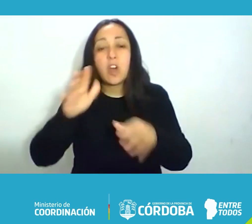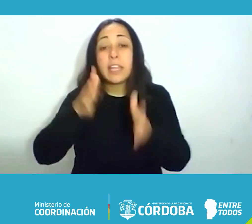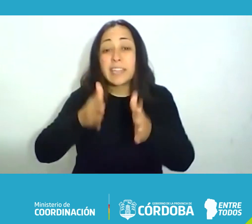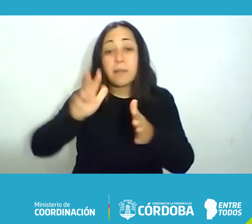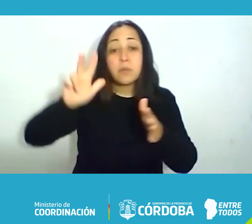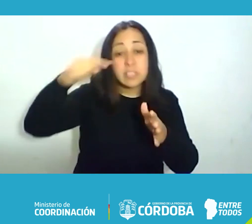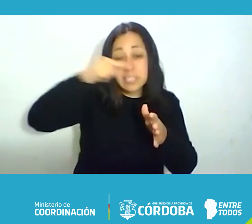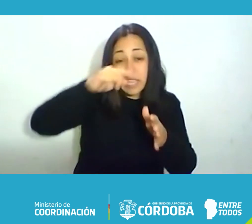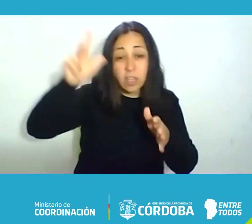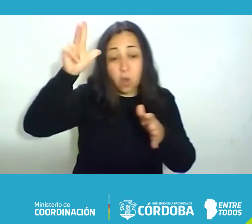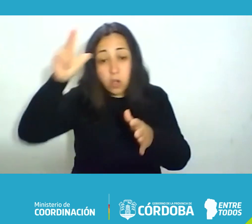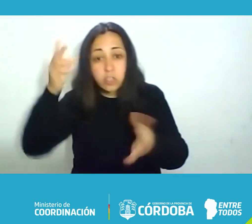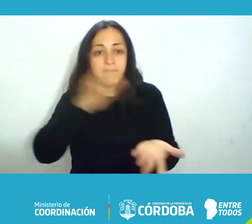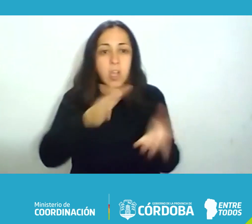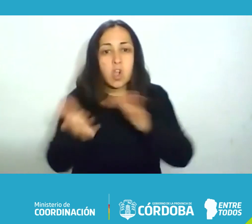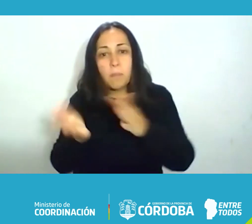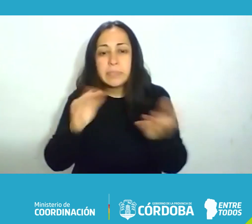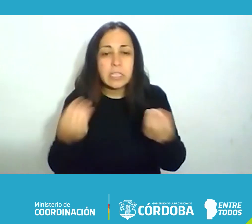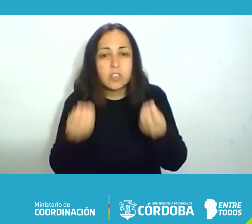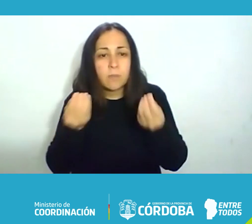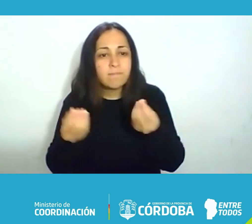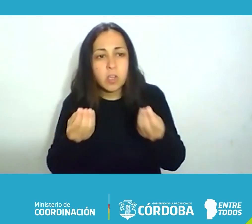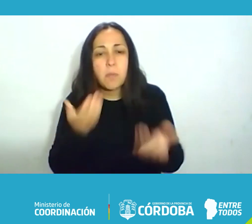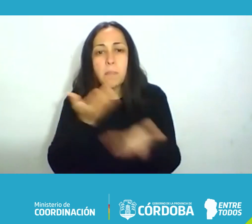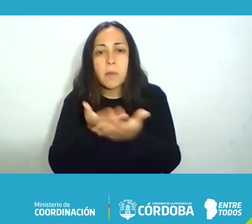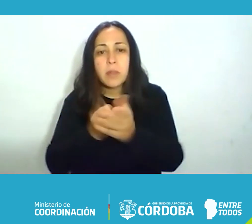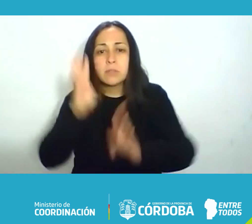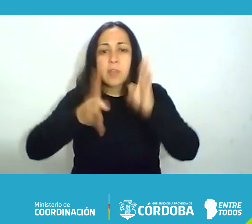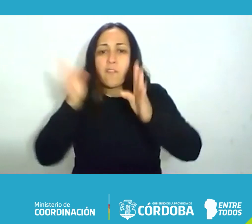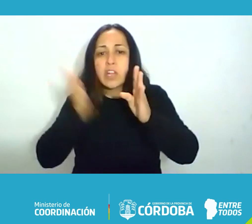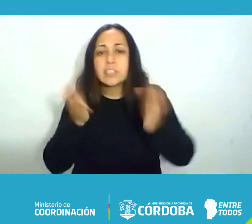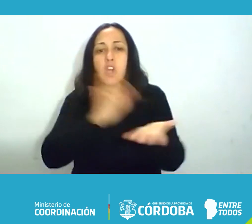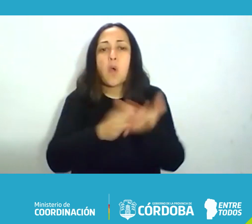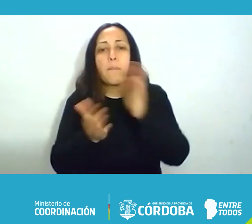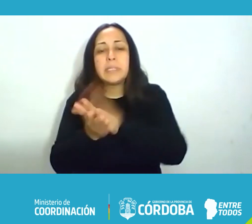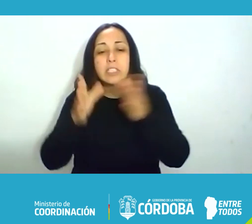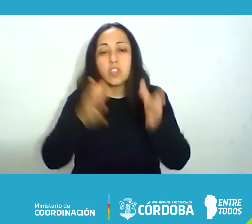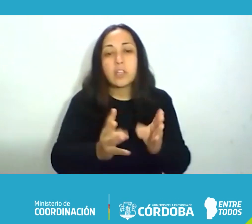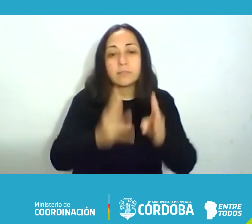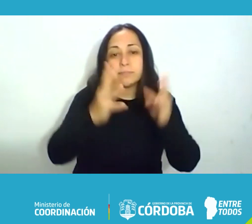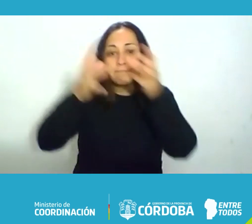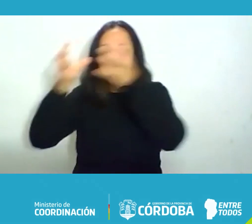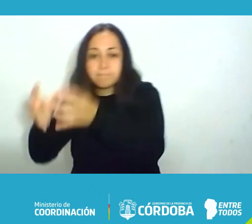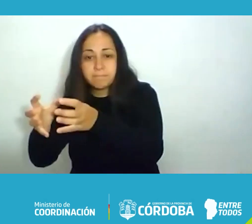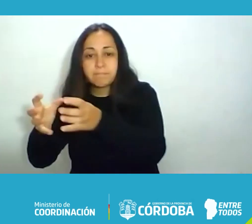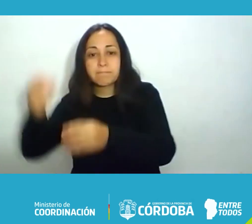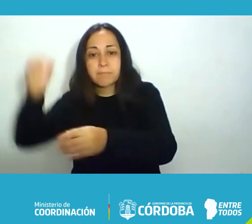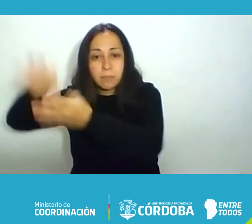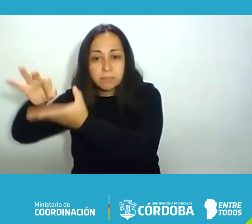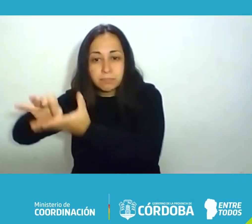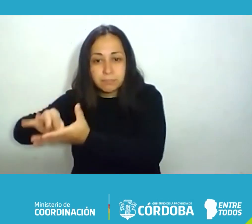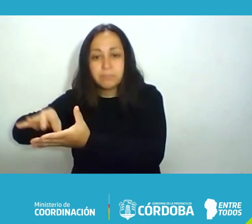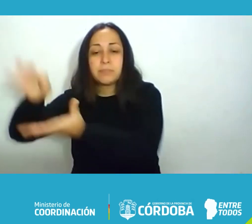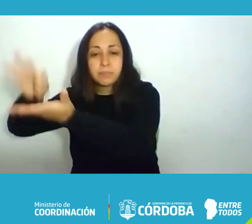y 8. Como medida de compensación de la vegetación colindante, se propone la forestación compensatoria que tiene criterios que fueron ajustados con Secretaría de Ambiente,